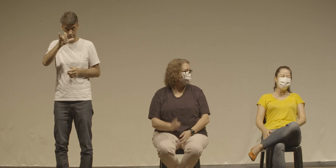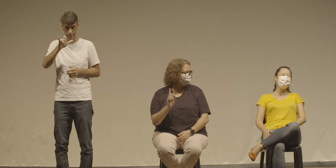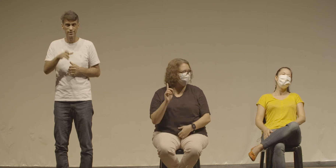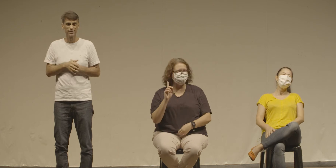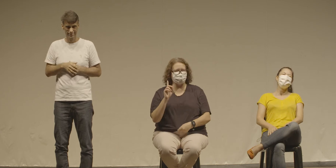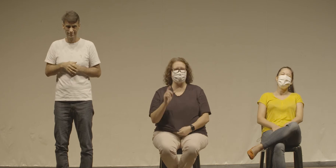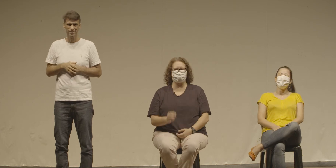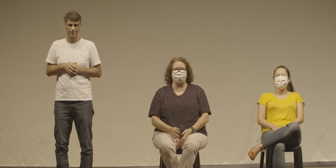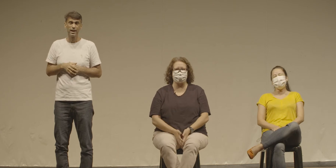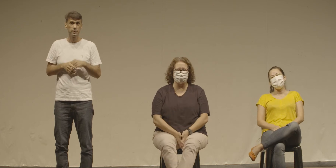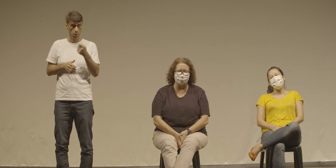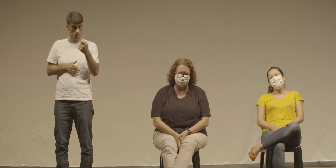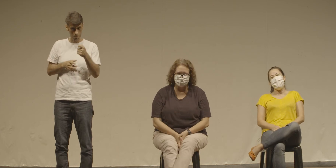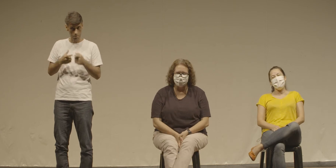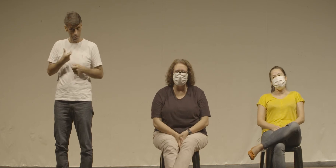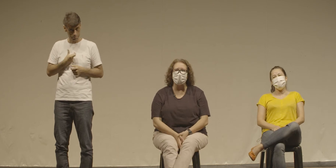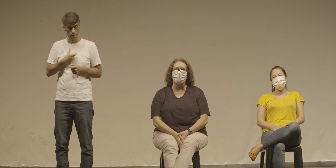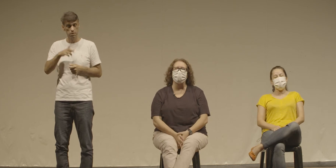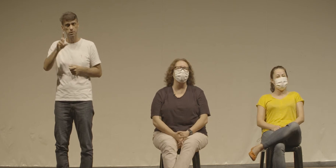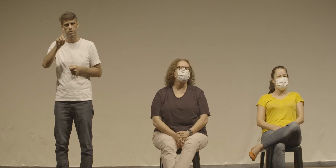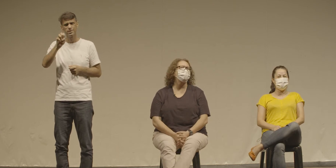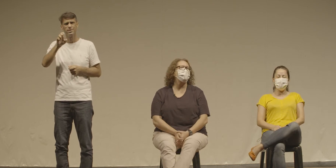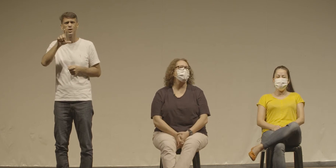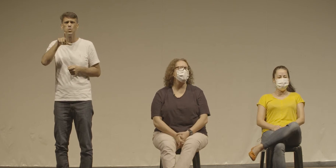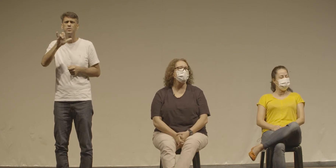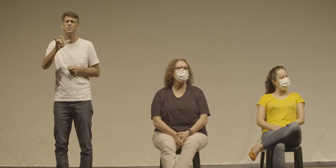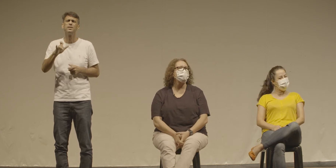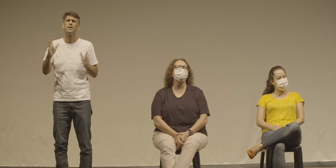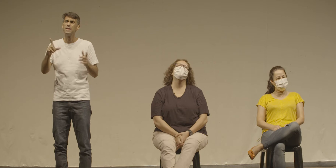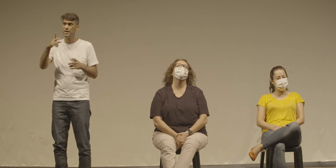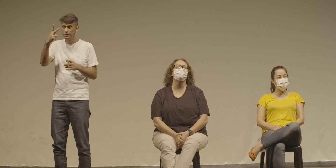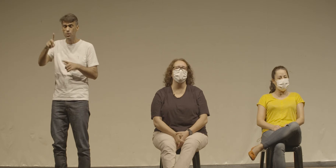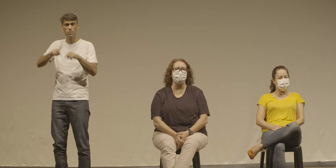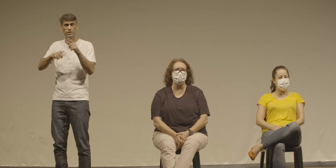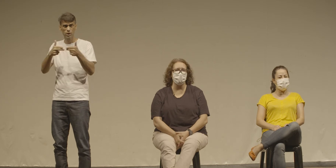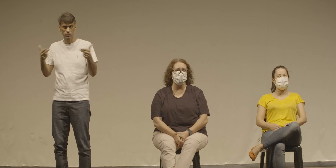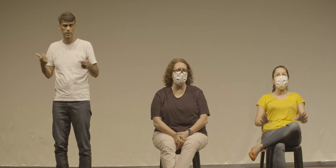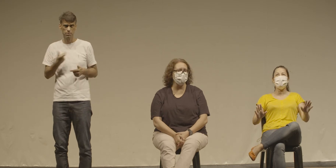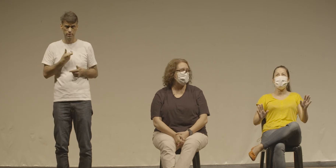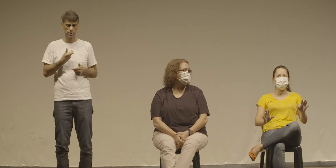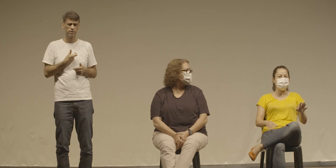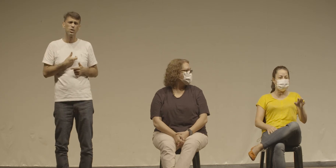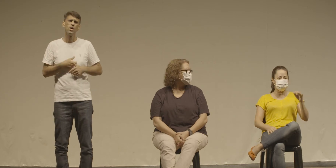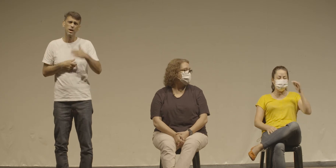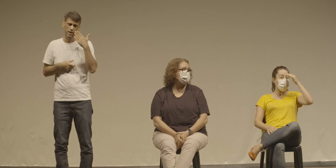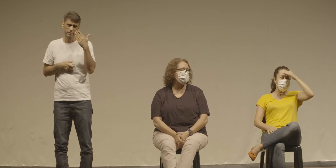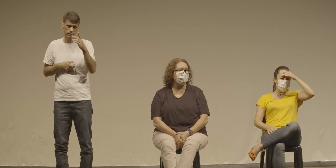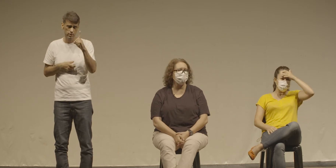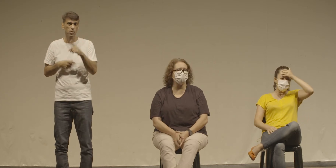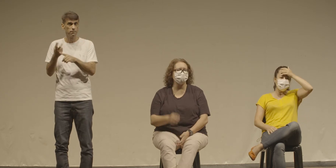Imagina. Detalhe. Aí falamos, Delcy, reúne tudo que você tiver. Você tem a medalha? Tenho. Ai, graças a